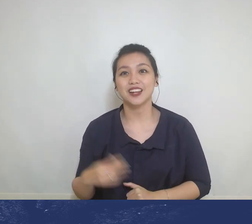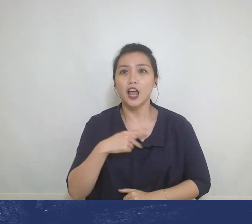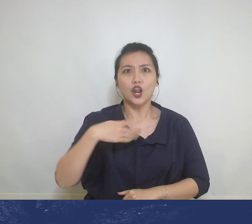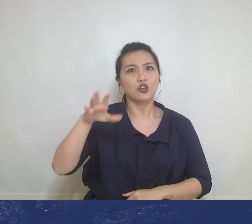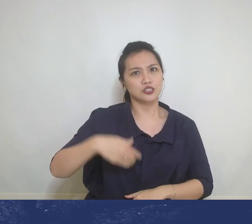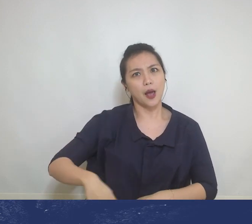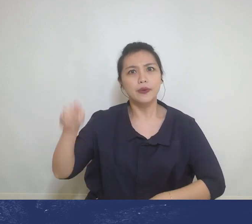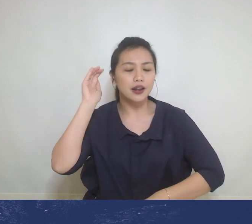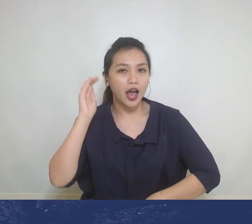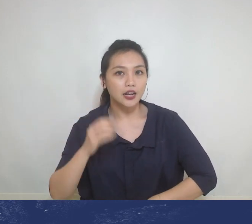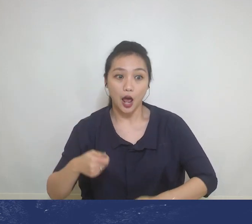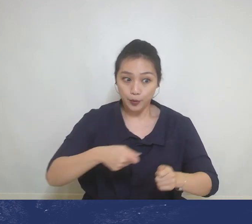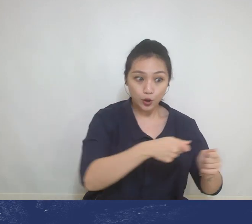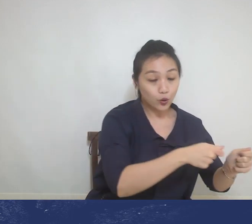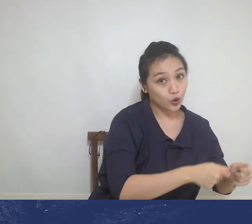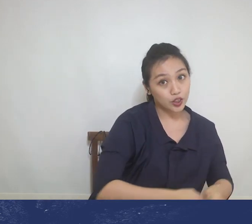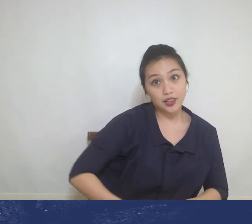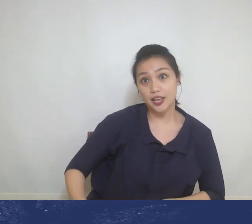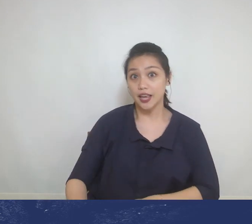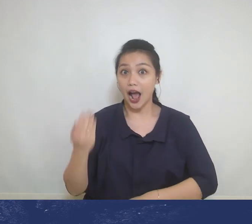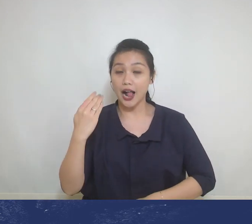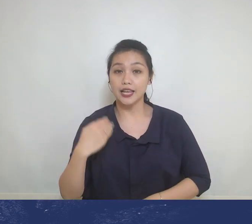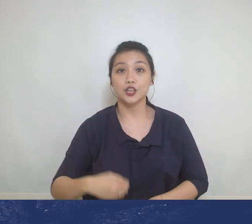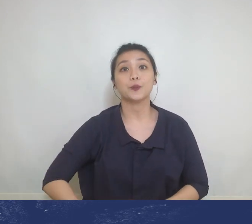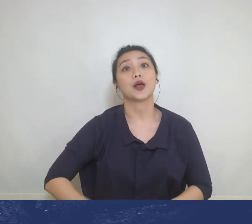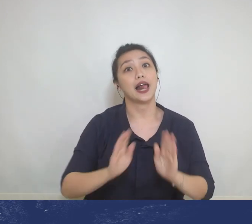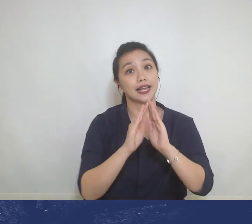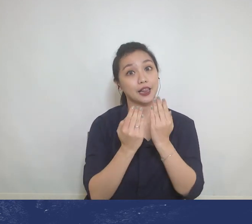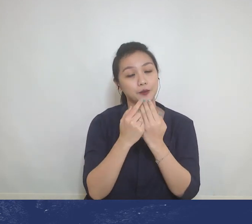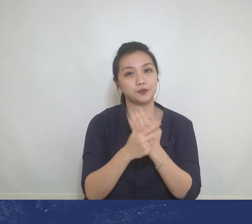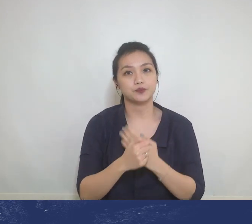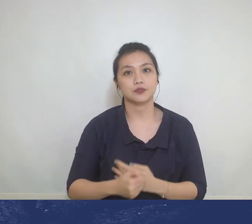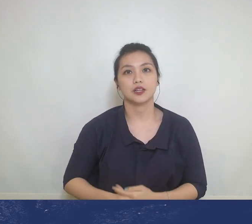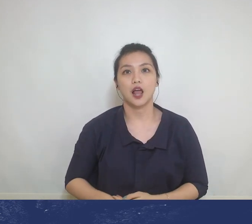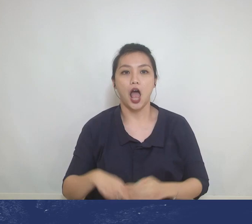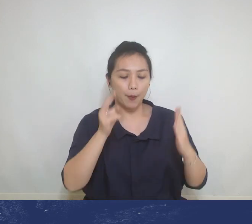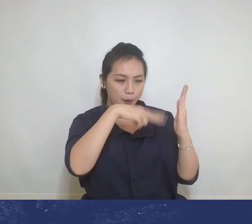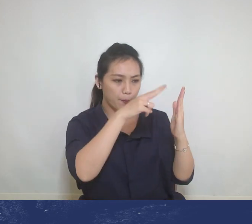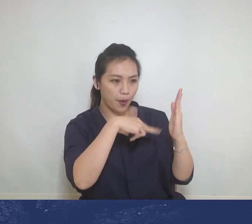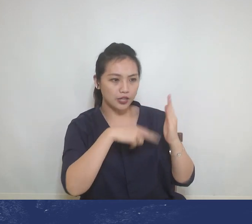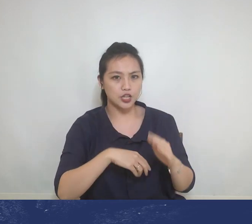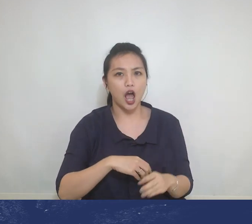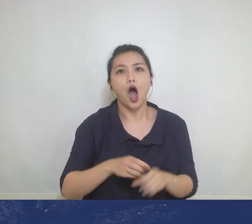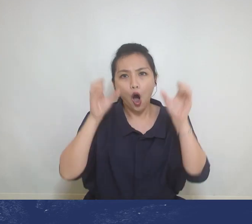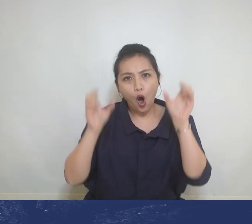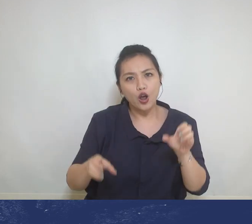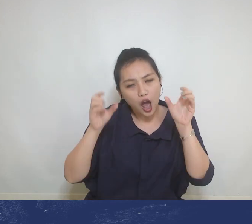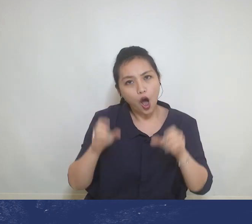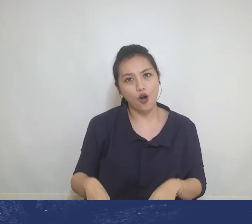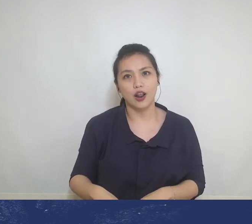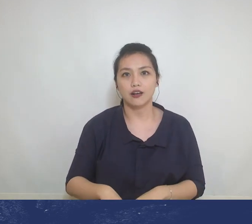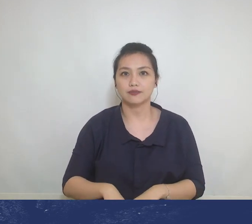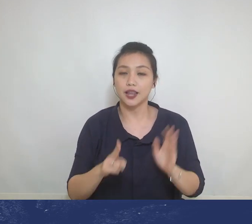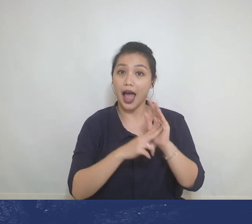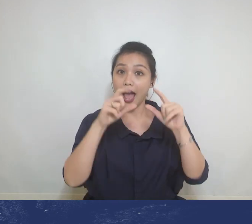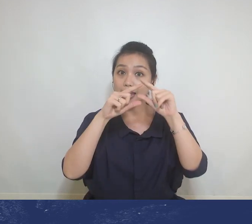sudah mengikuti banyak kegerakan Living Bible ya, kita sudah banyak, begitu banyak baca tentang tokoh-tokoh di dalam Alkitab, begitu diberkati ya.